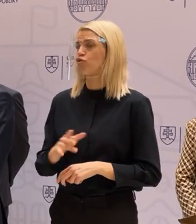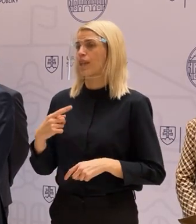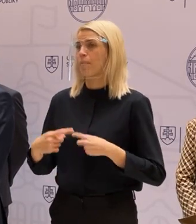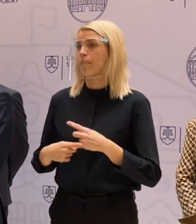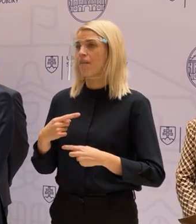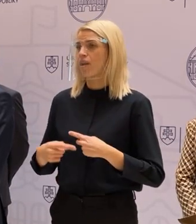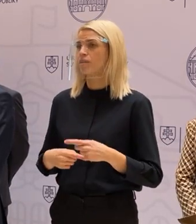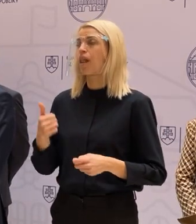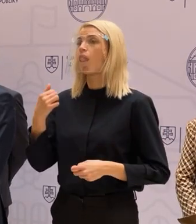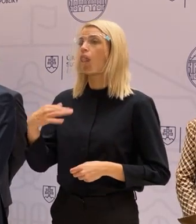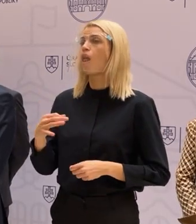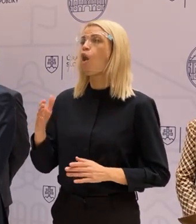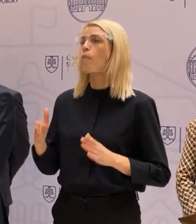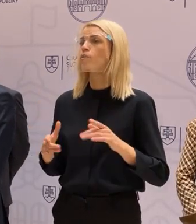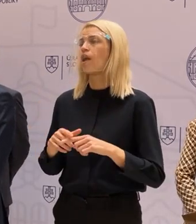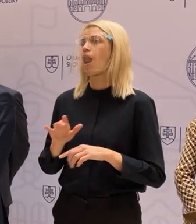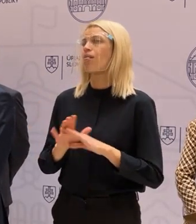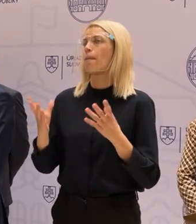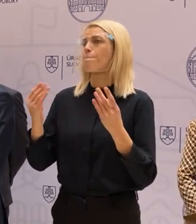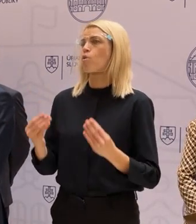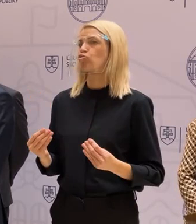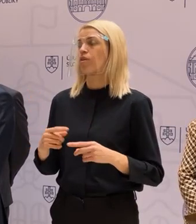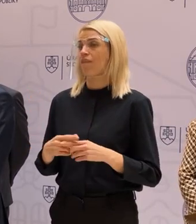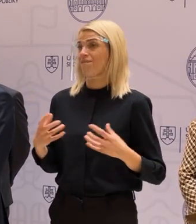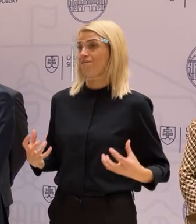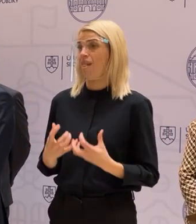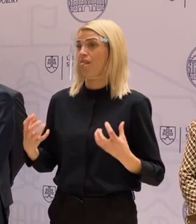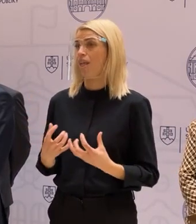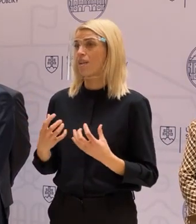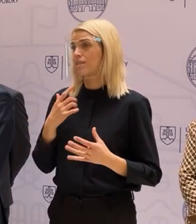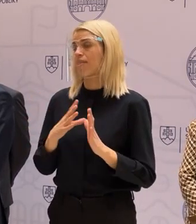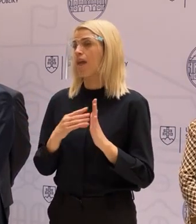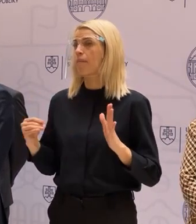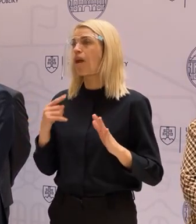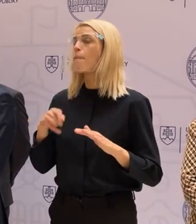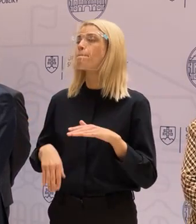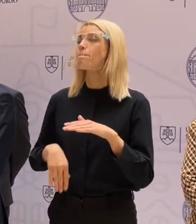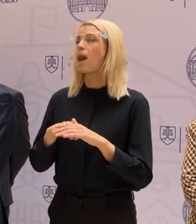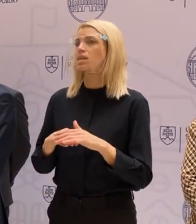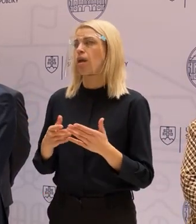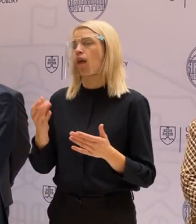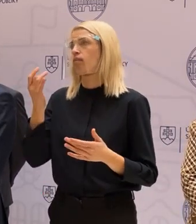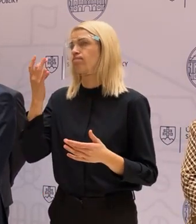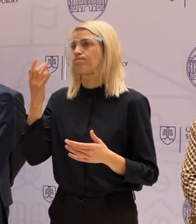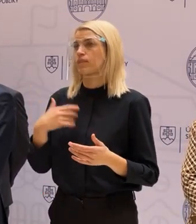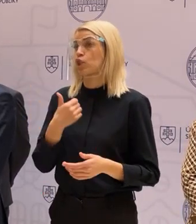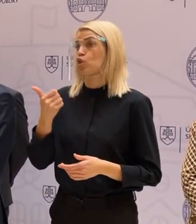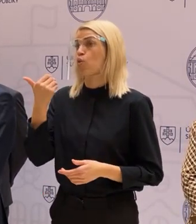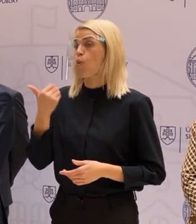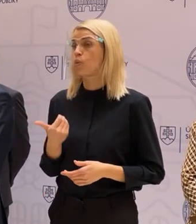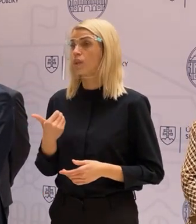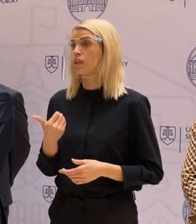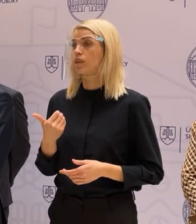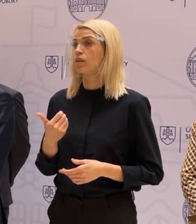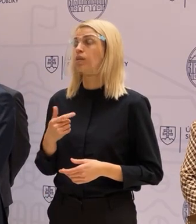V podstate jediné obmedzenie pre nich budú kapacity. To znamená napríklad pri wellnesse, keď tam bude maximálne, vymyslím si, 100 ľudí, tak pokiaľ bude 100